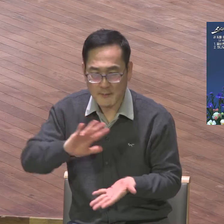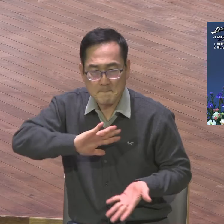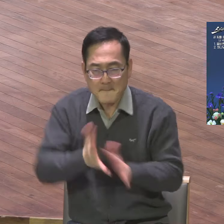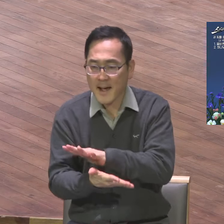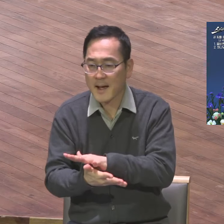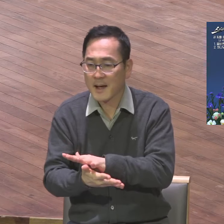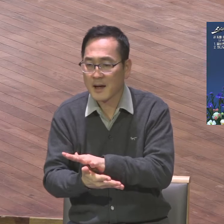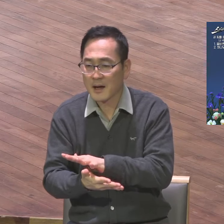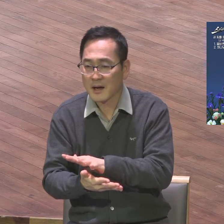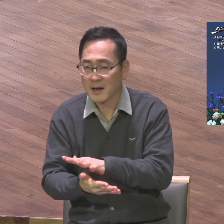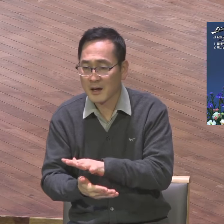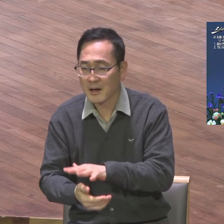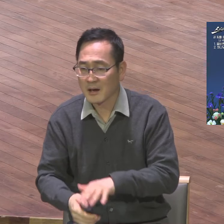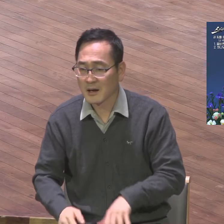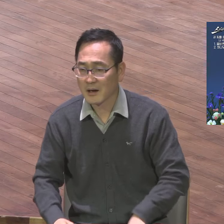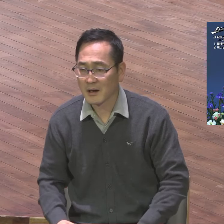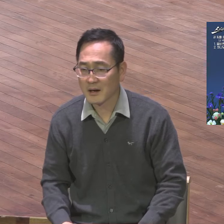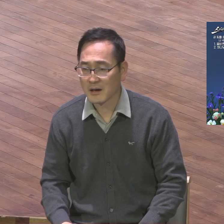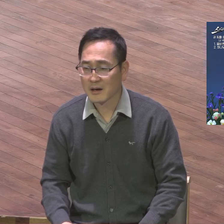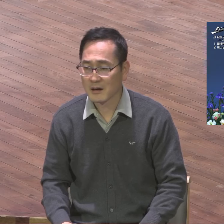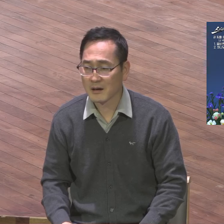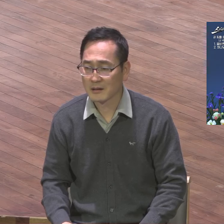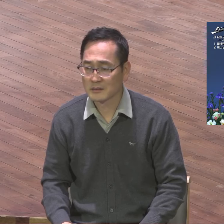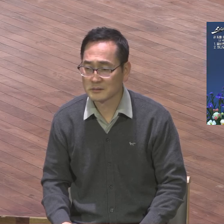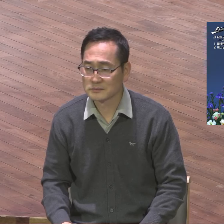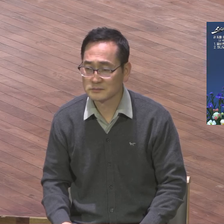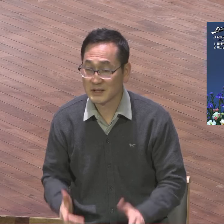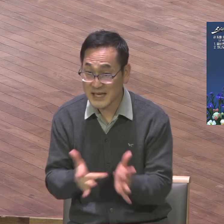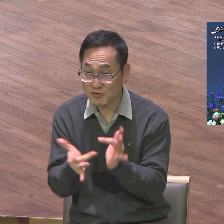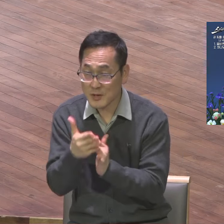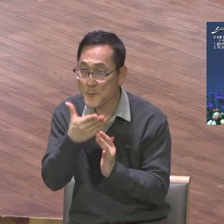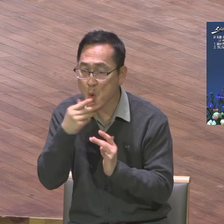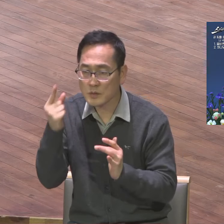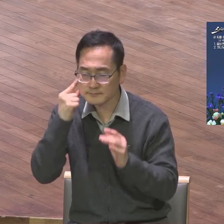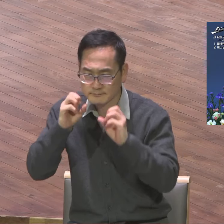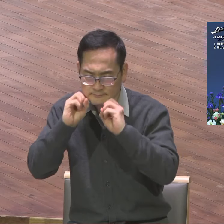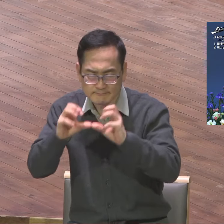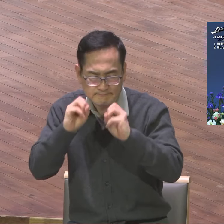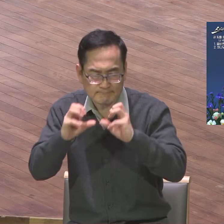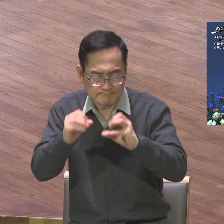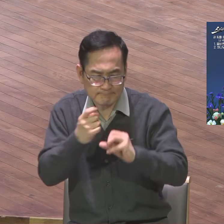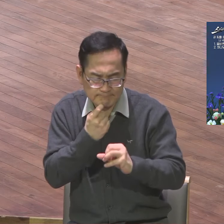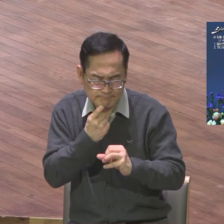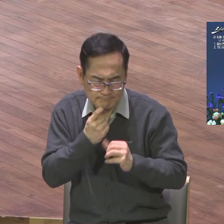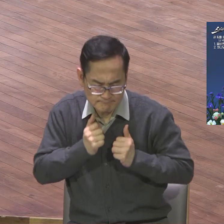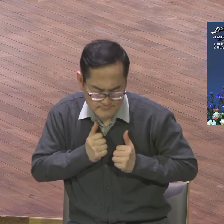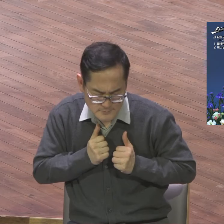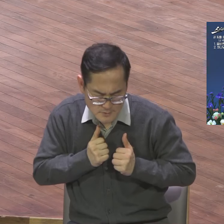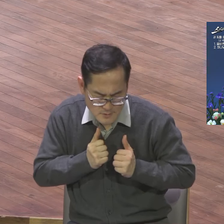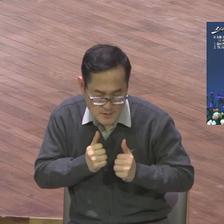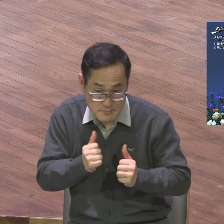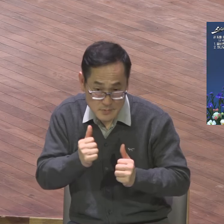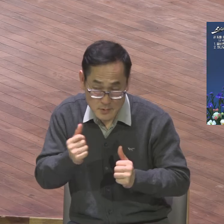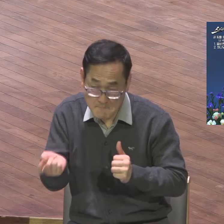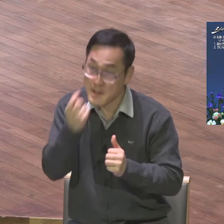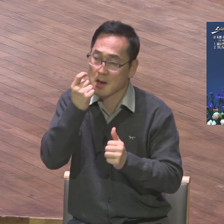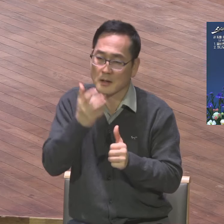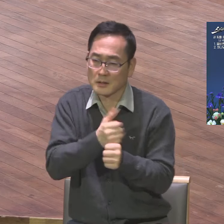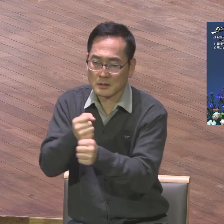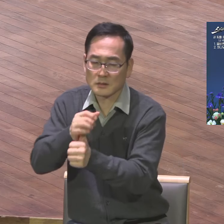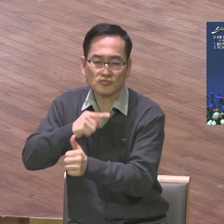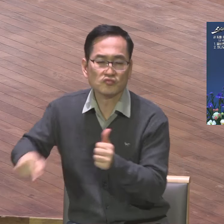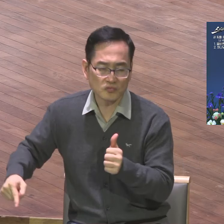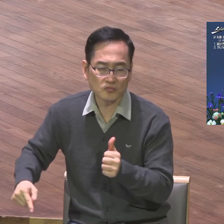사명다는 그날까지 지치지 않고 그들은 하나같이 다 싹 다 순교당했지.